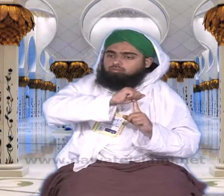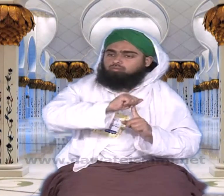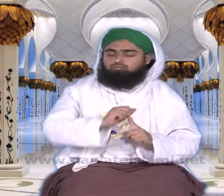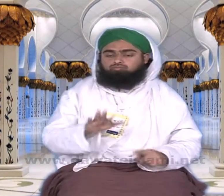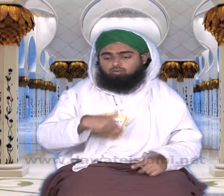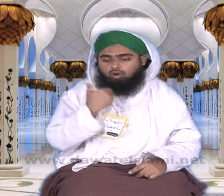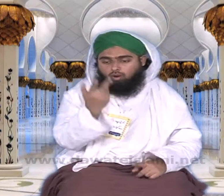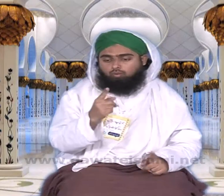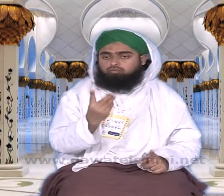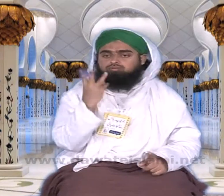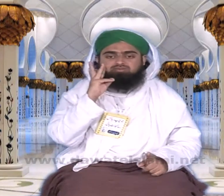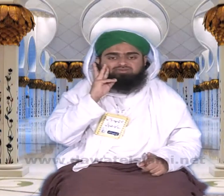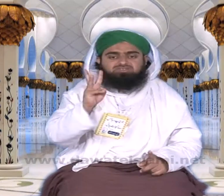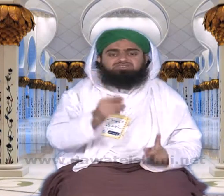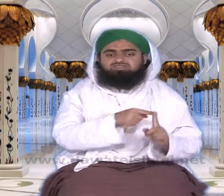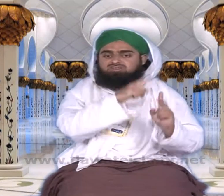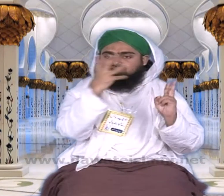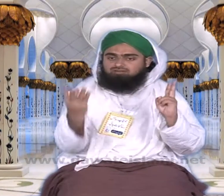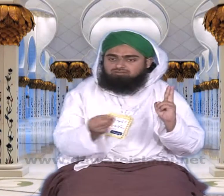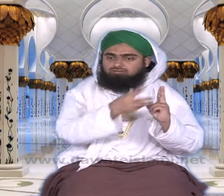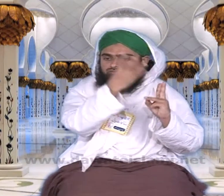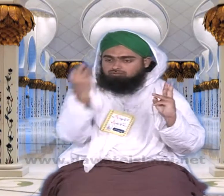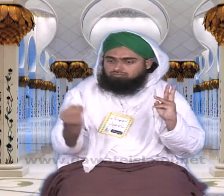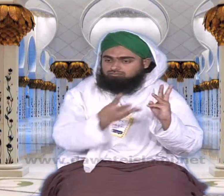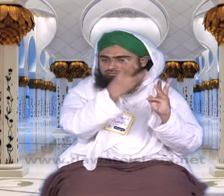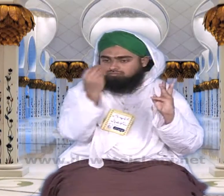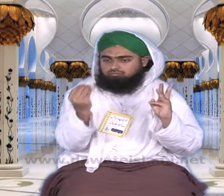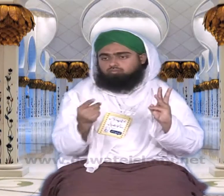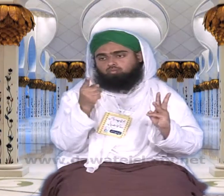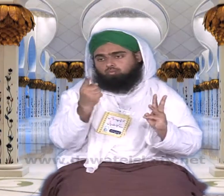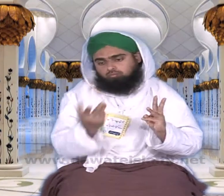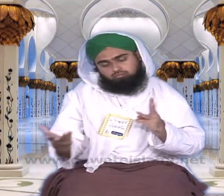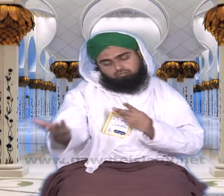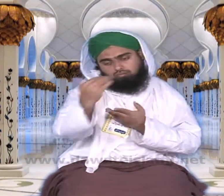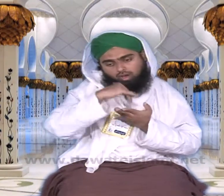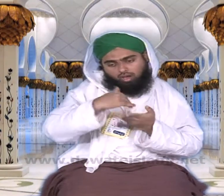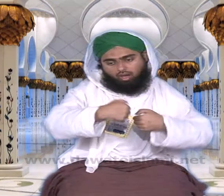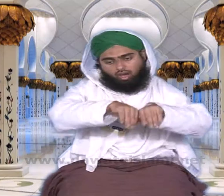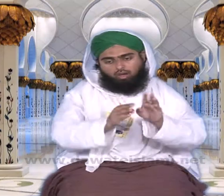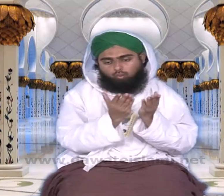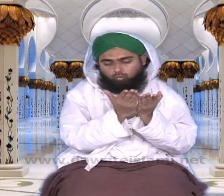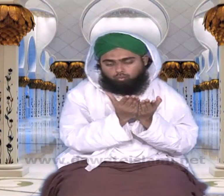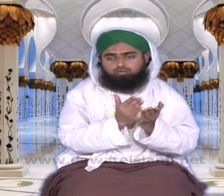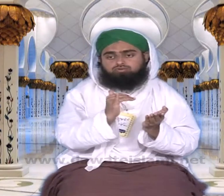پائے گا اور تین دن میری قبر کی زیارت کو آنا شاید تمہیں کوئی عبرت ہو